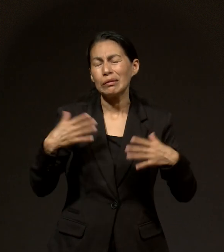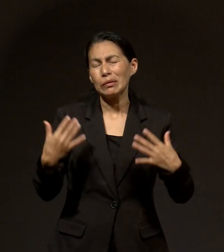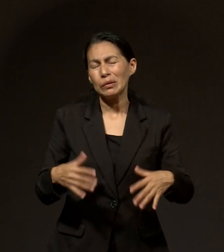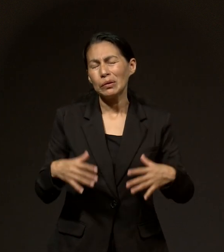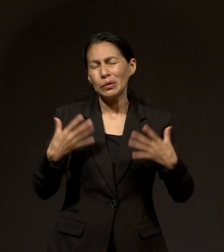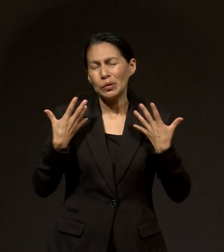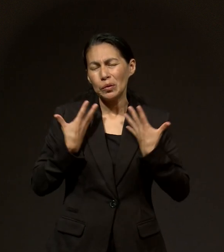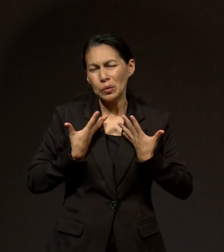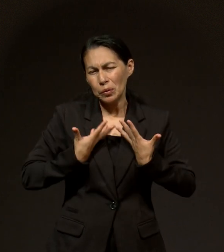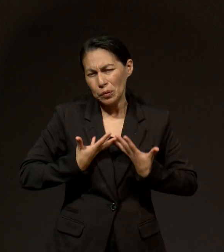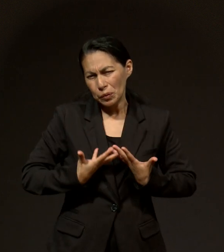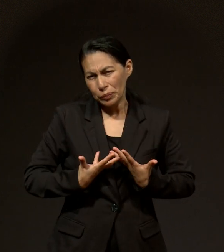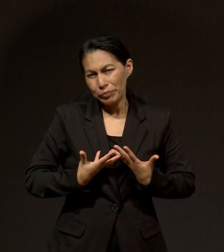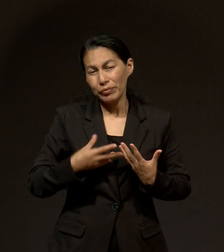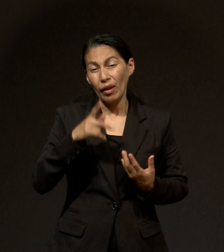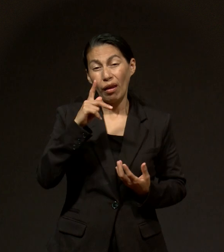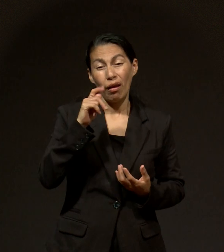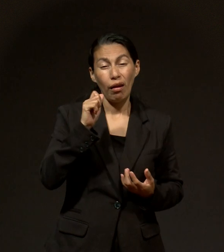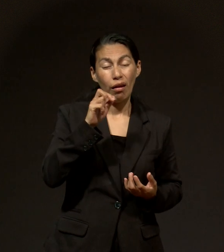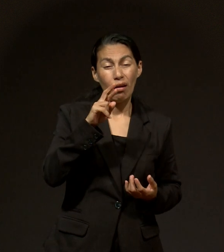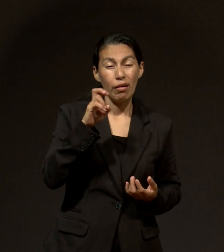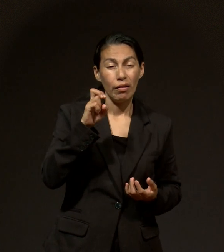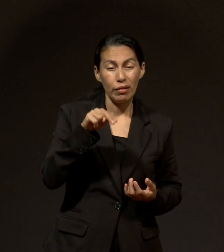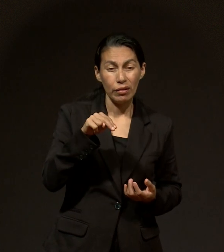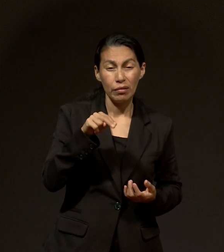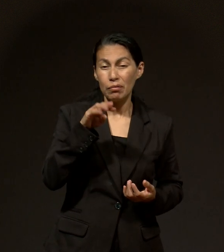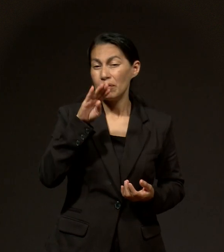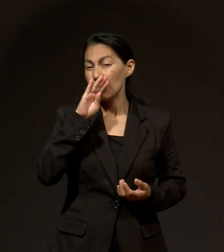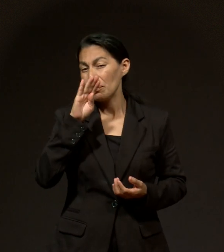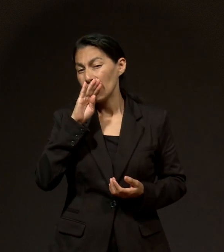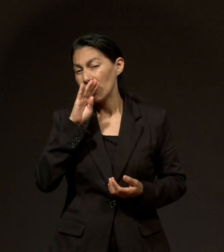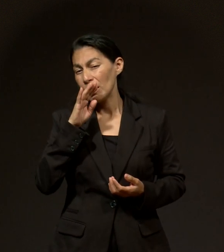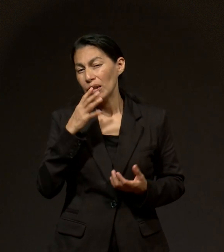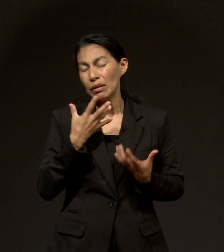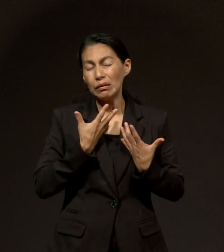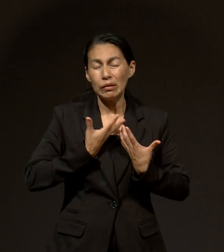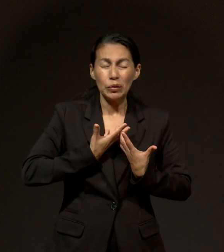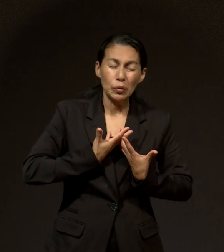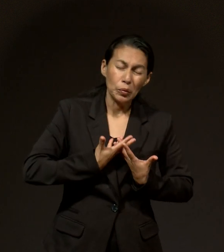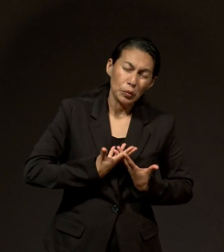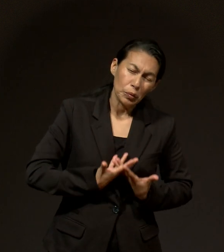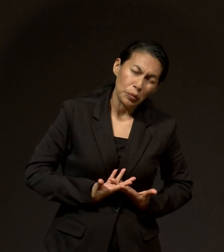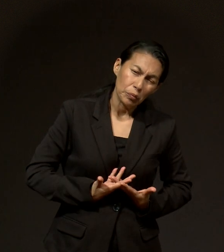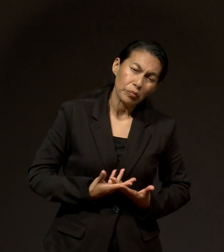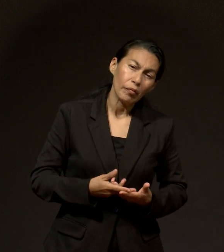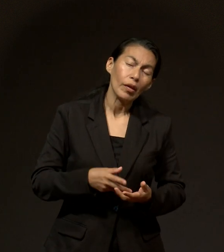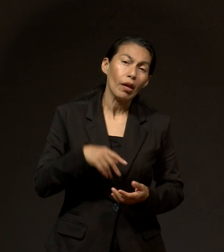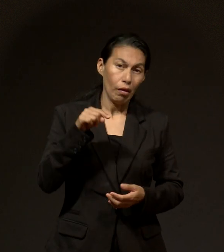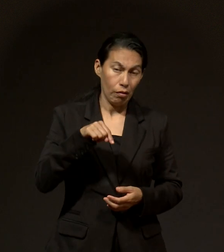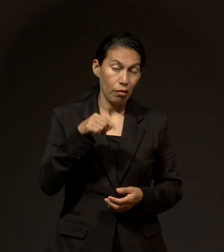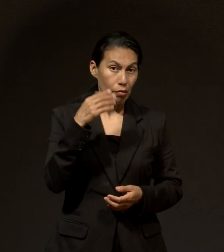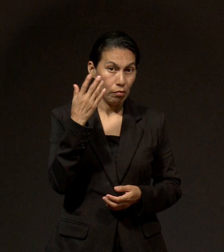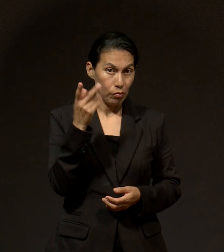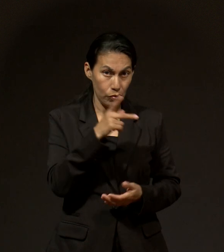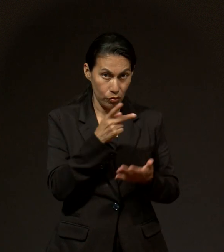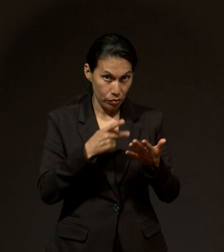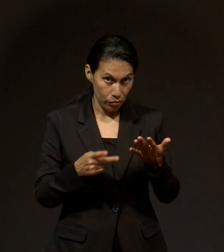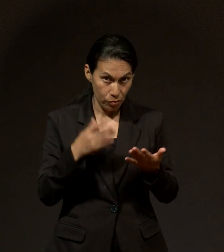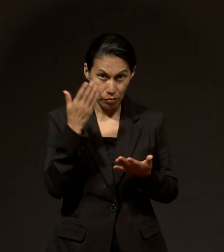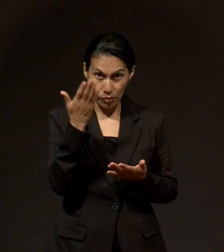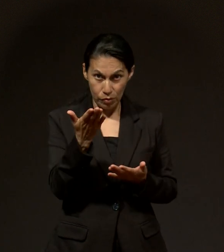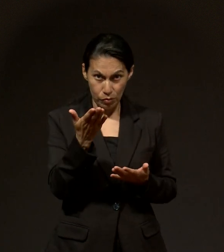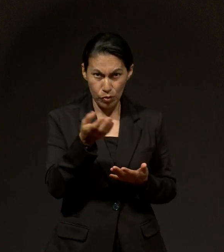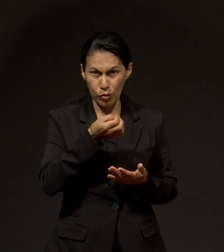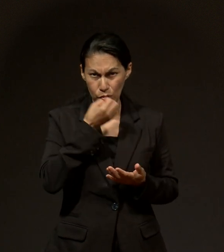Karen y su madre estaban muy pero muy angustiadas Y pedimos que oraran en este